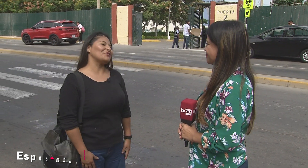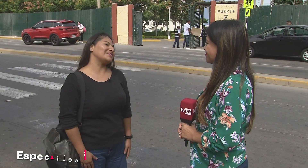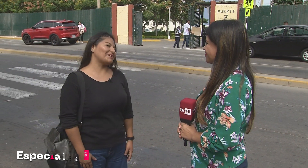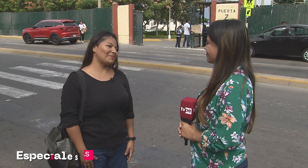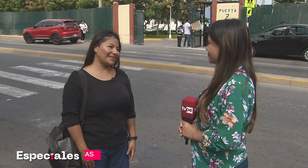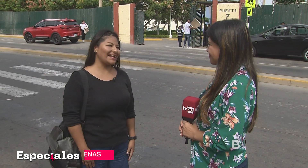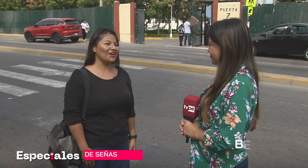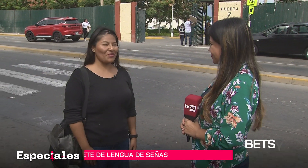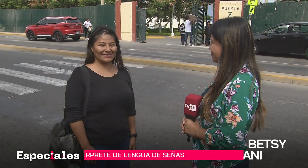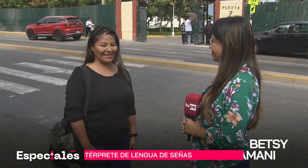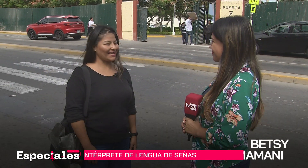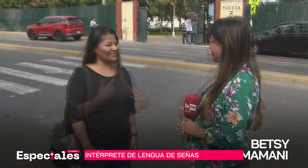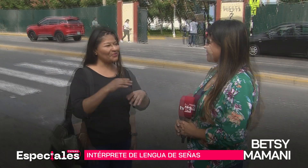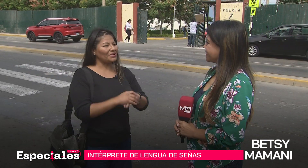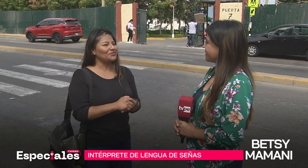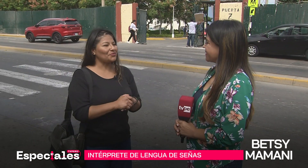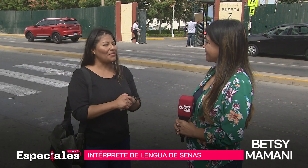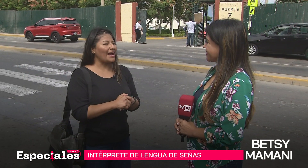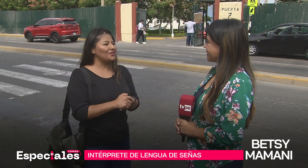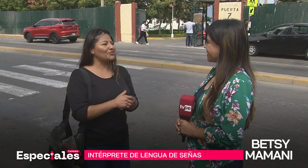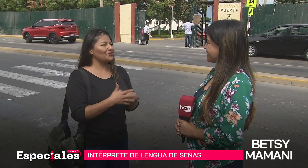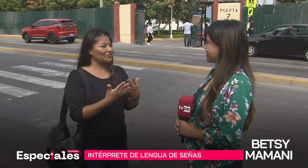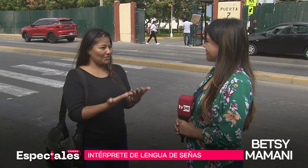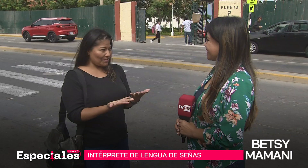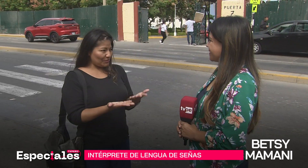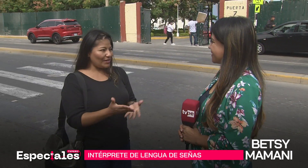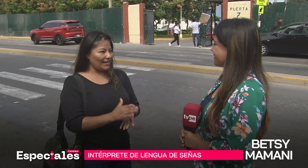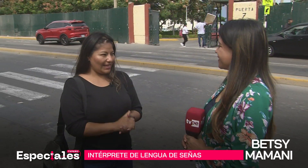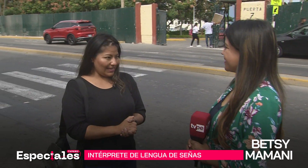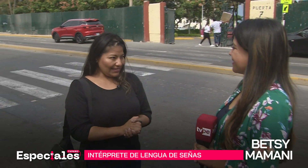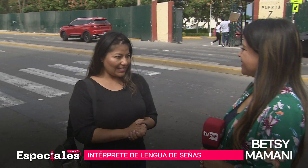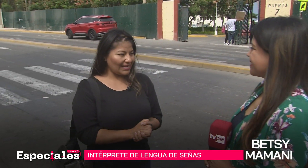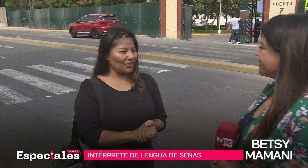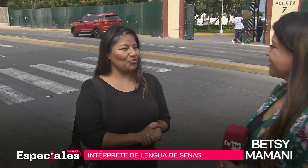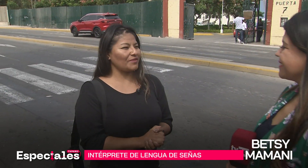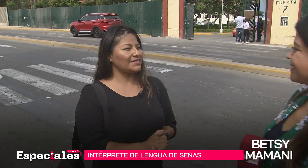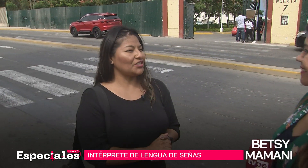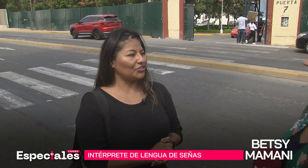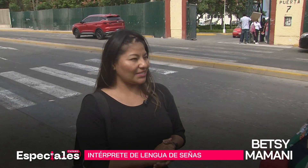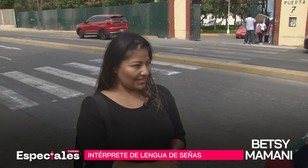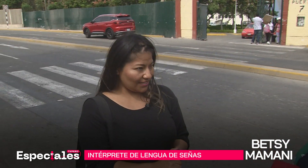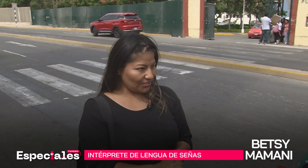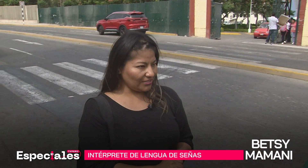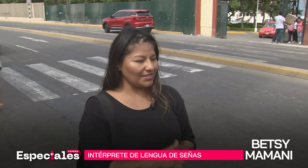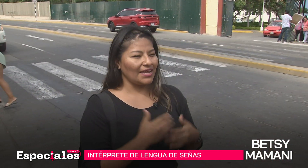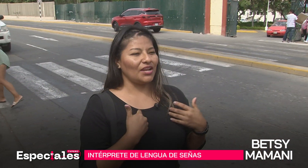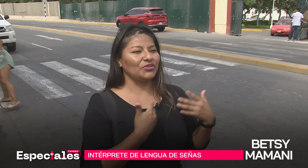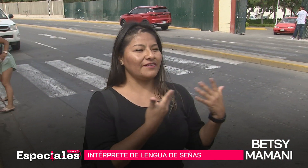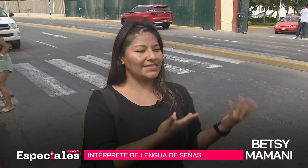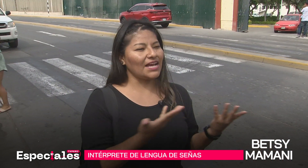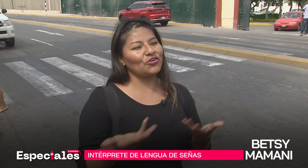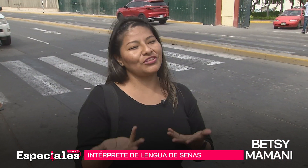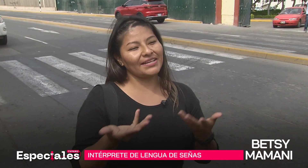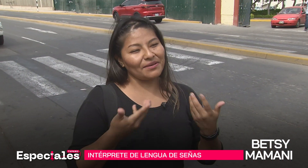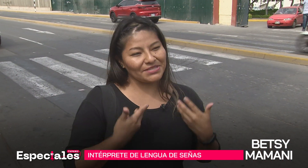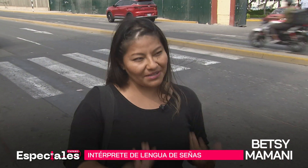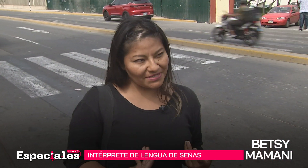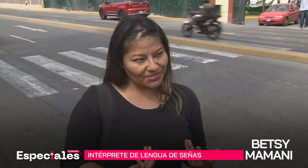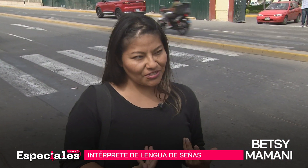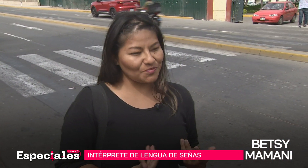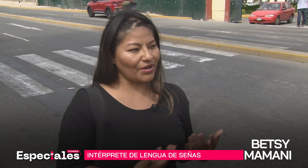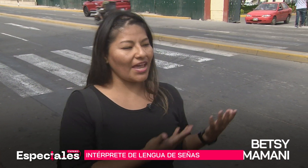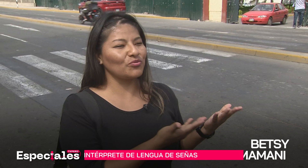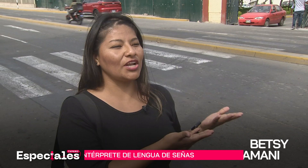laboro como intérprete de lengua de señas. Cuando hay un reconocimiento de la ley, que es la 29535, la universidad contrata